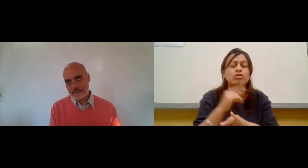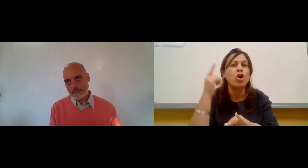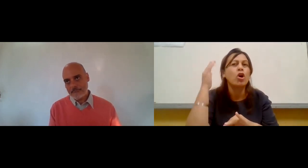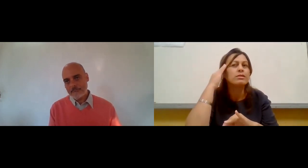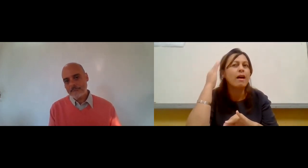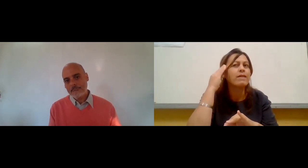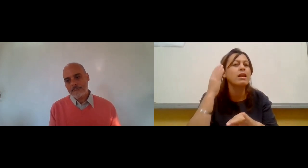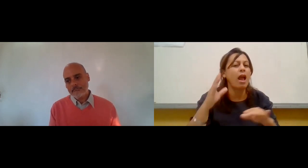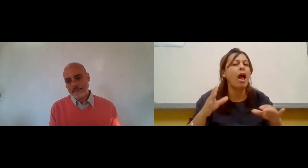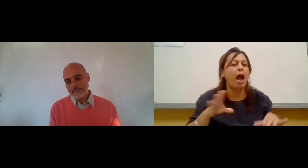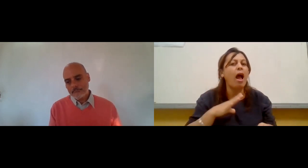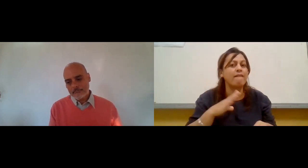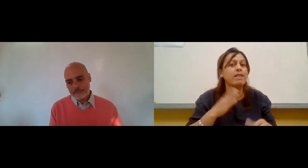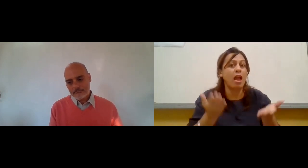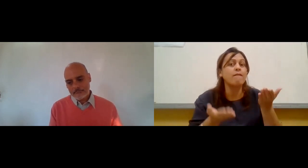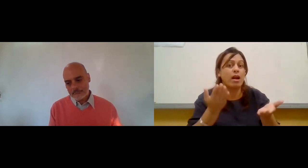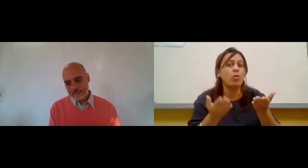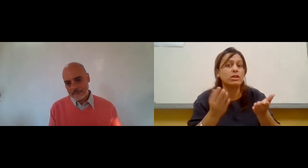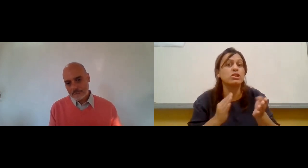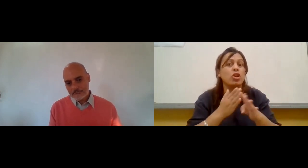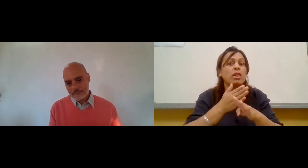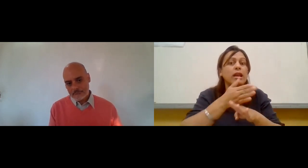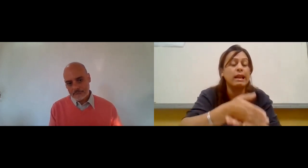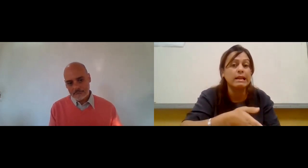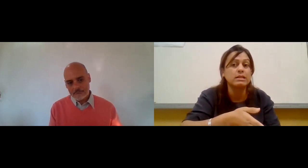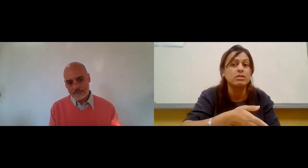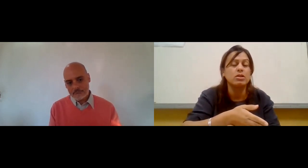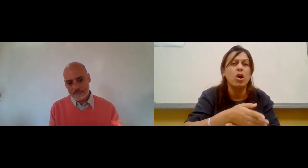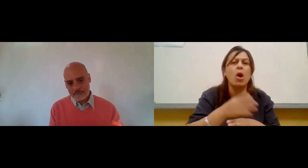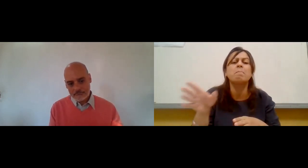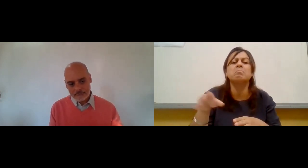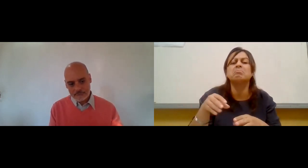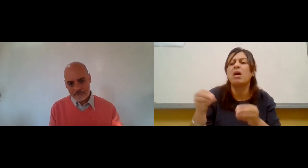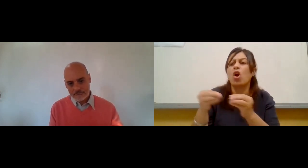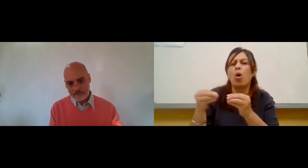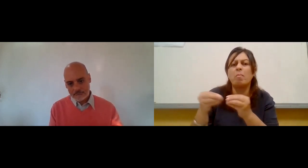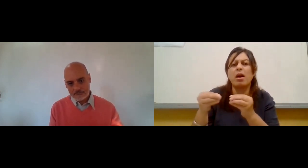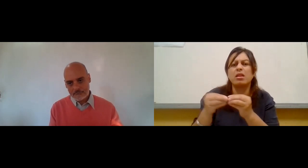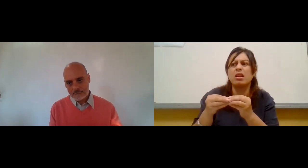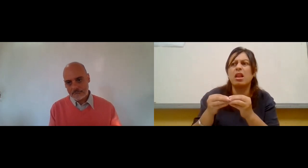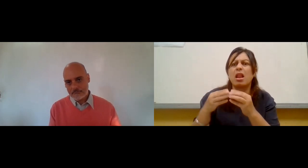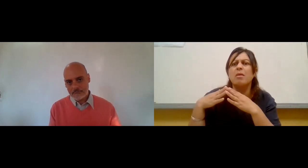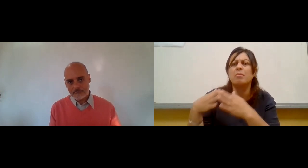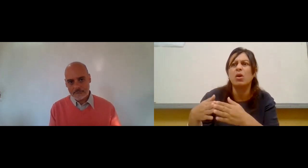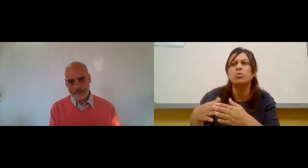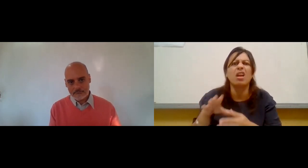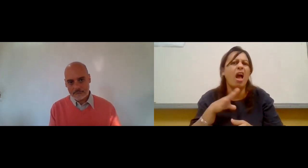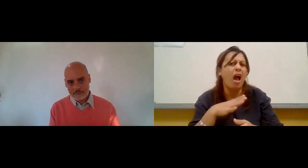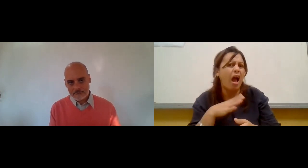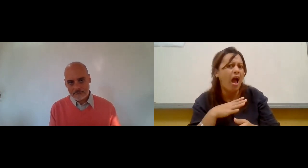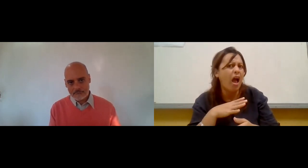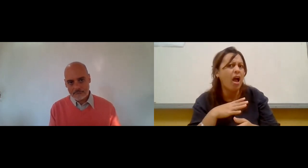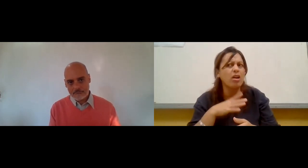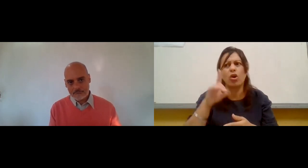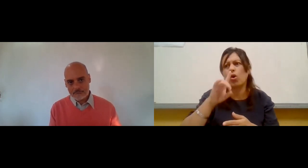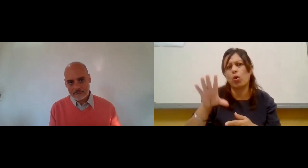ingreso y a otra compañera justamente que está acá conectada, yo le comenté, le digo, ¿piden o no prueba al final? Porque la verdad estoy confusa, pero había salido